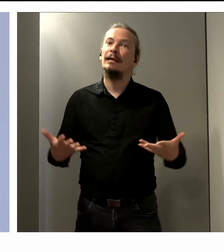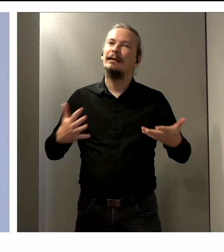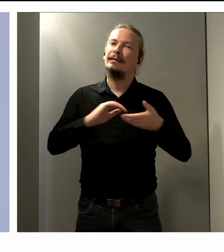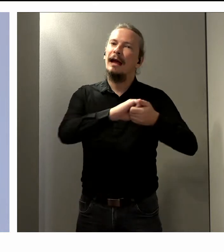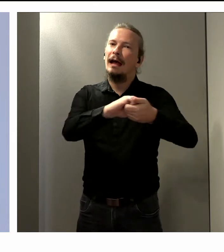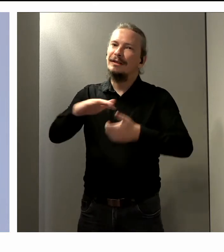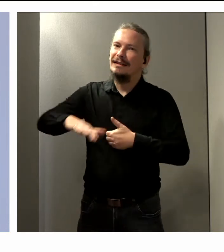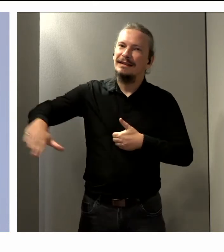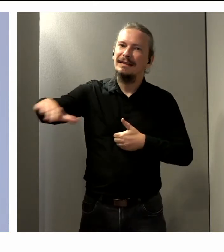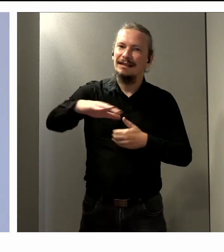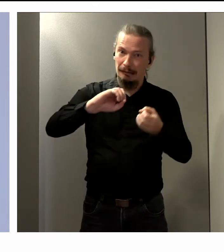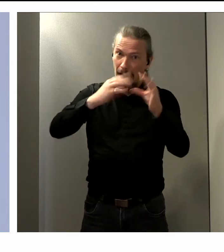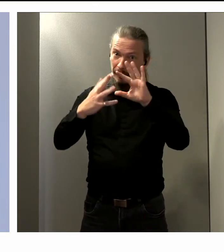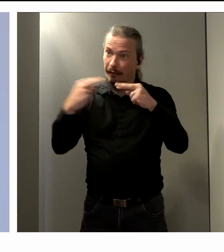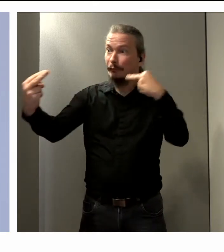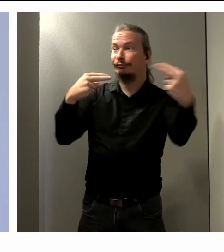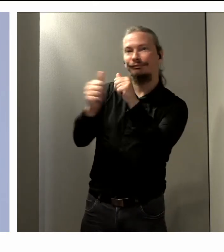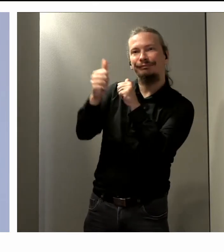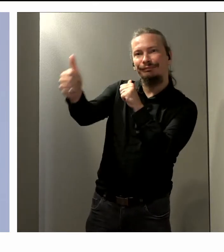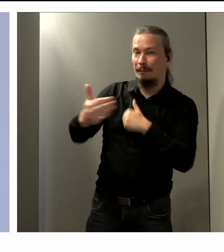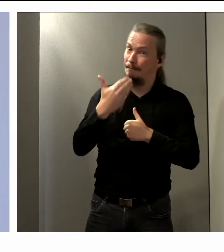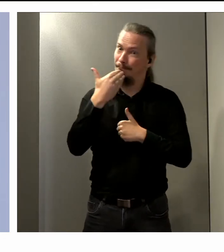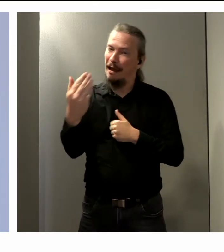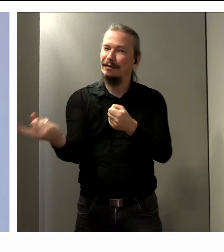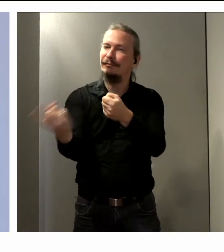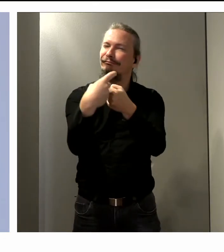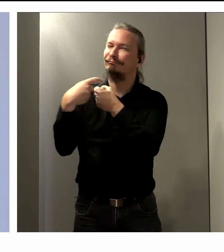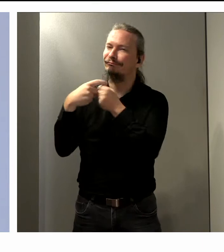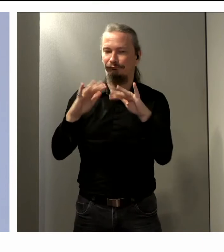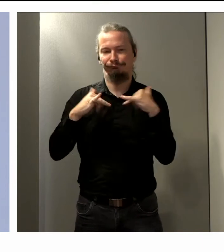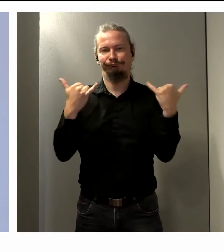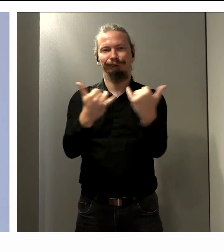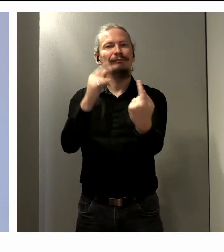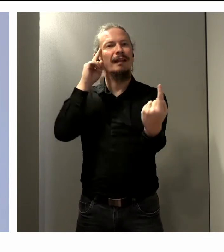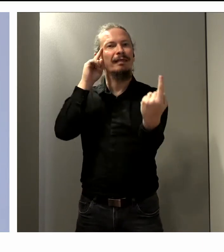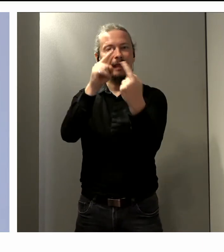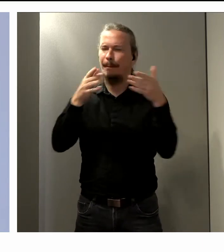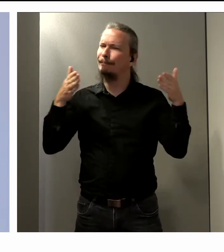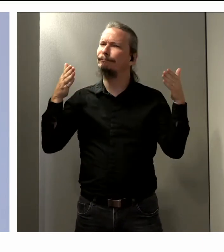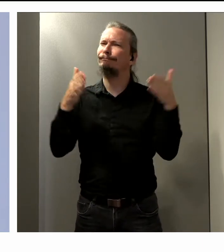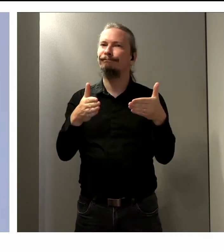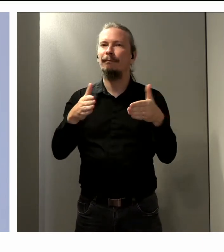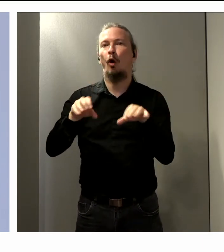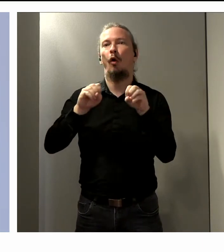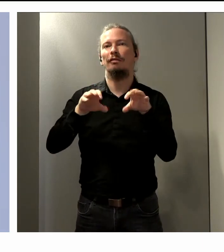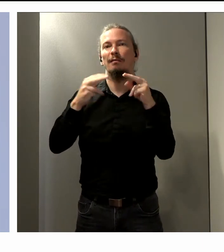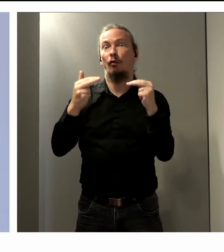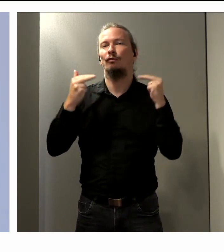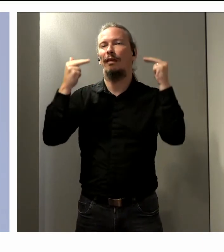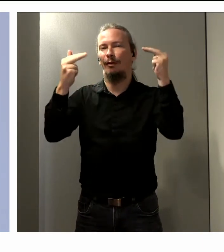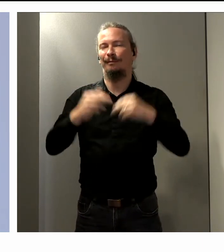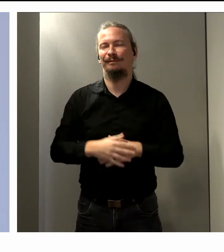Chers amis, chers internautes, merci d'être avec nous pour cette table ronde consacrée et dédiée exclusivement à l'enseignement